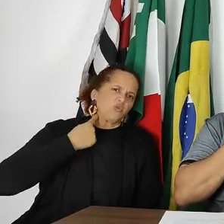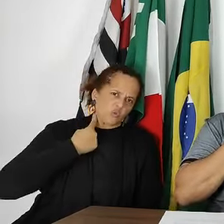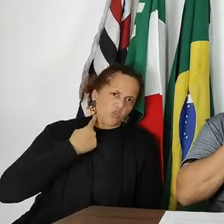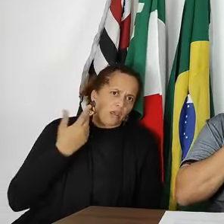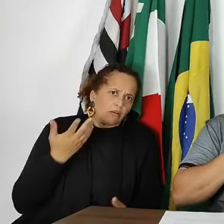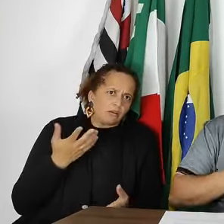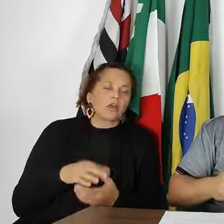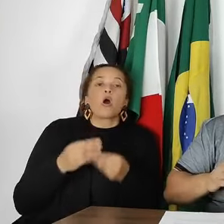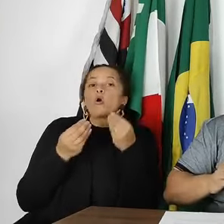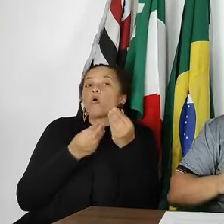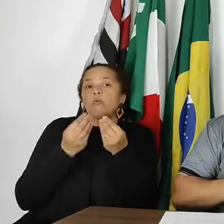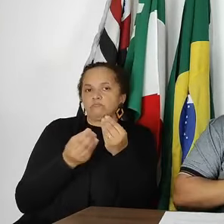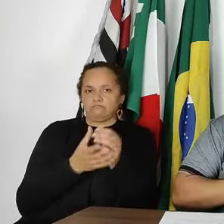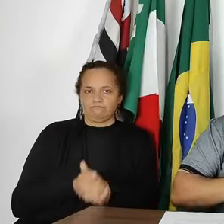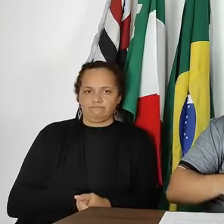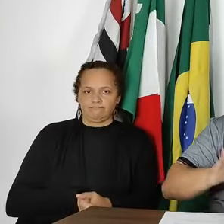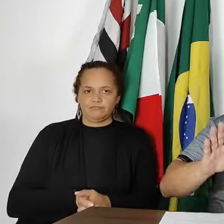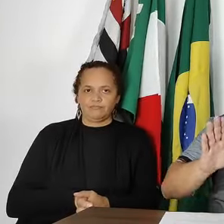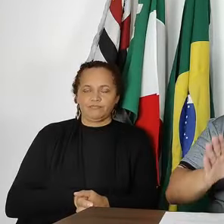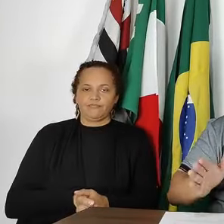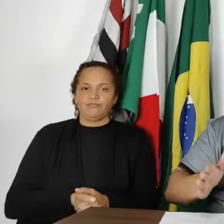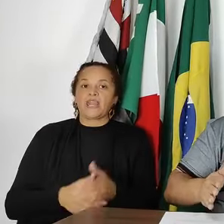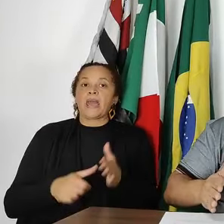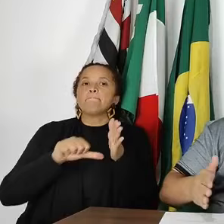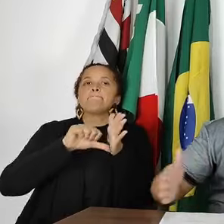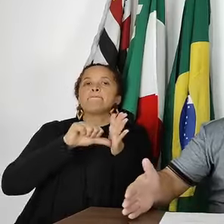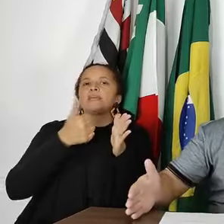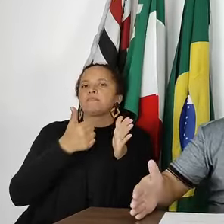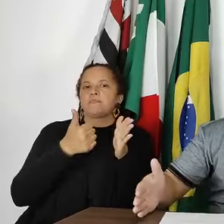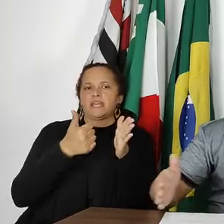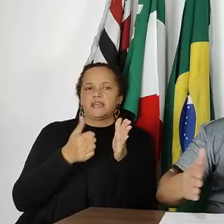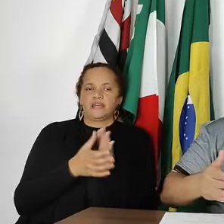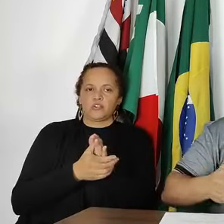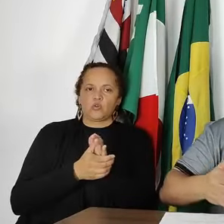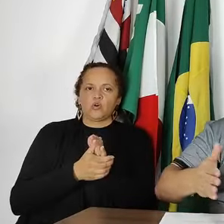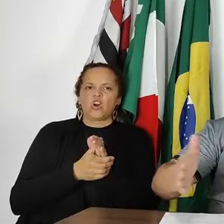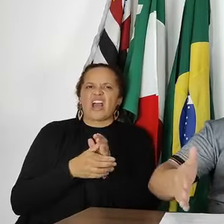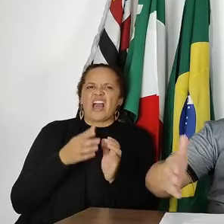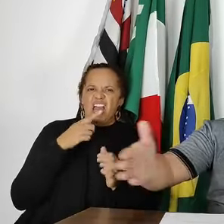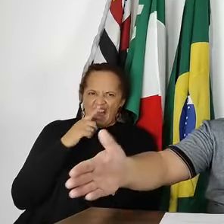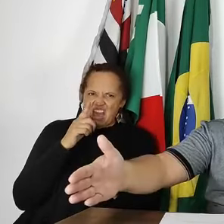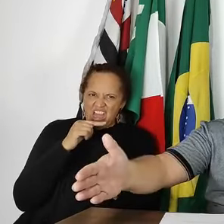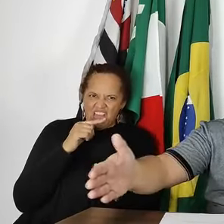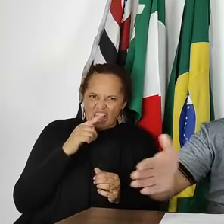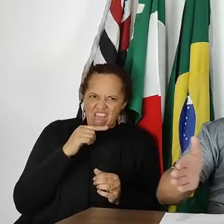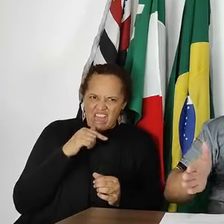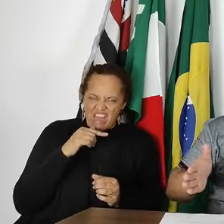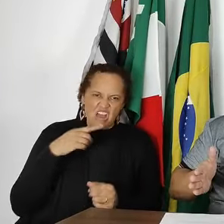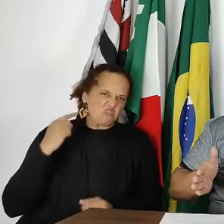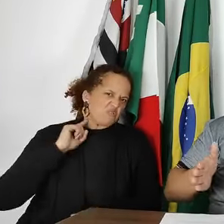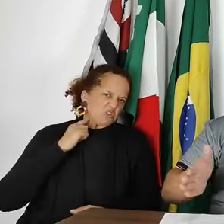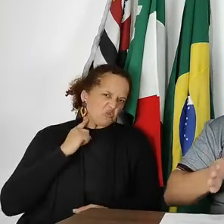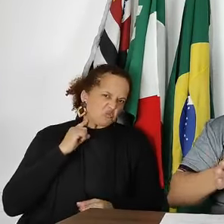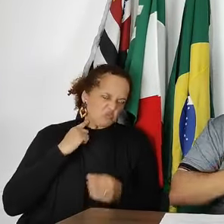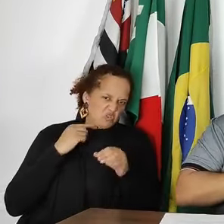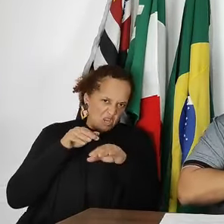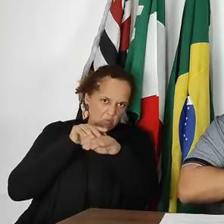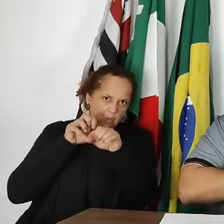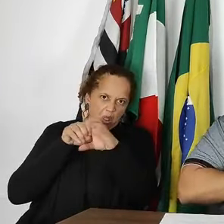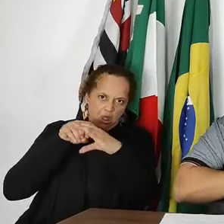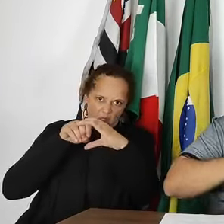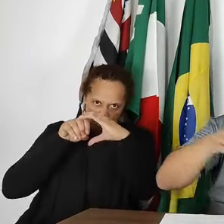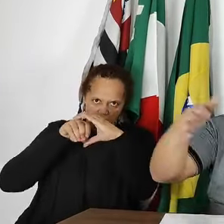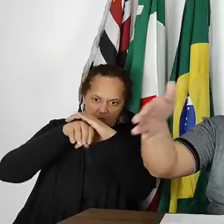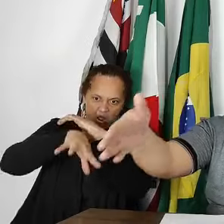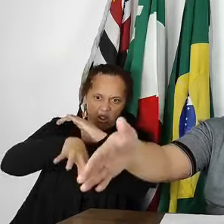né? Primeira coisa que eles fizeram, eles taparam aquelas entradas de esgotos, aquelas saídas de esgoto, né? Ou seja, não tem mais,